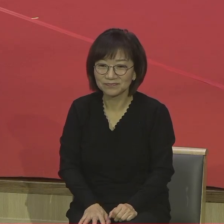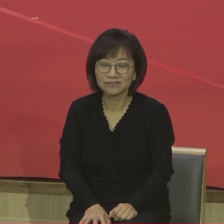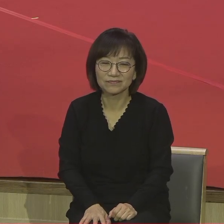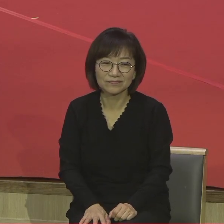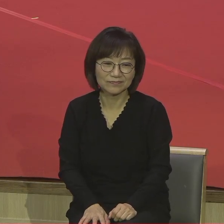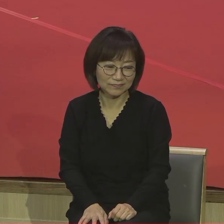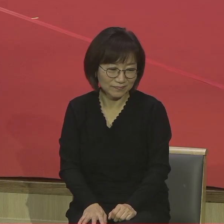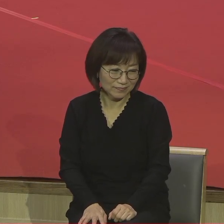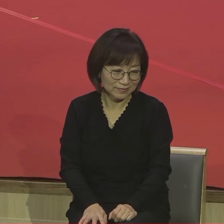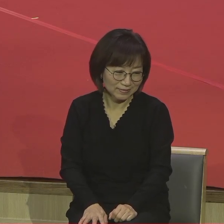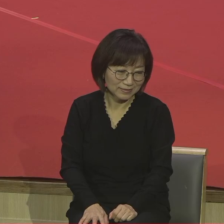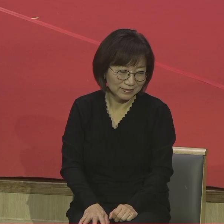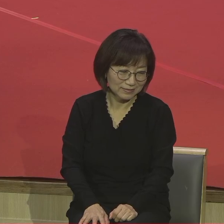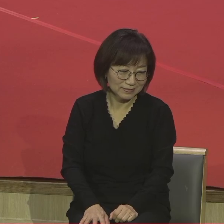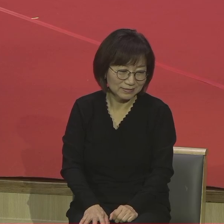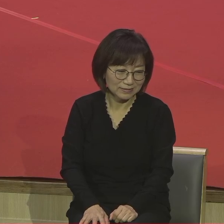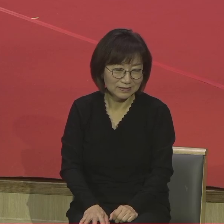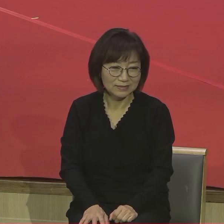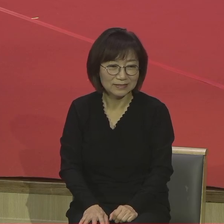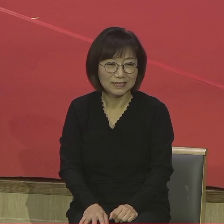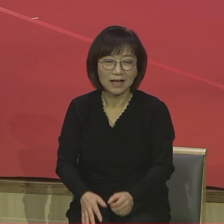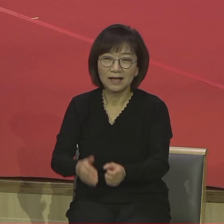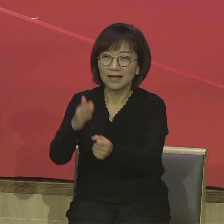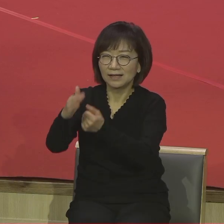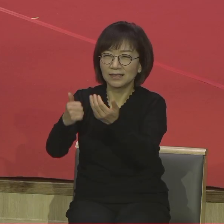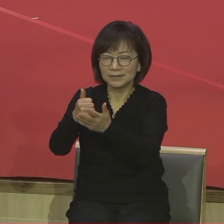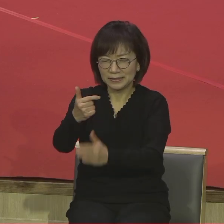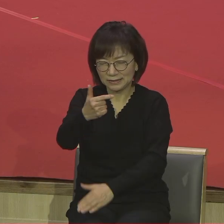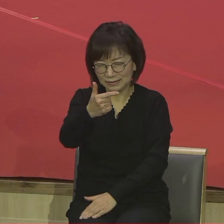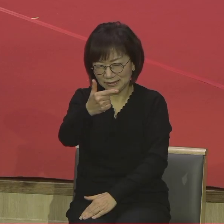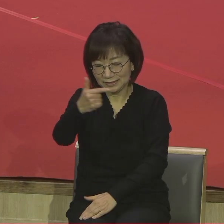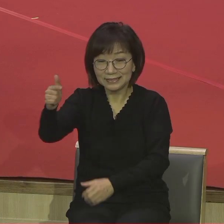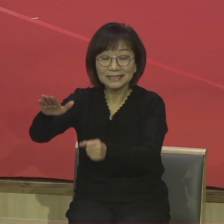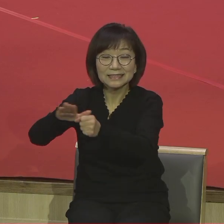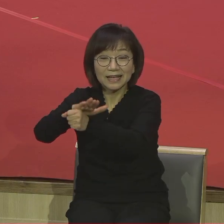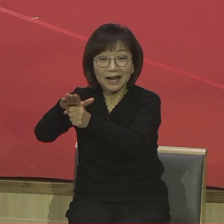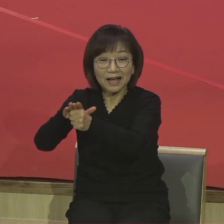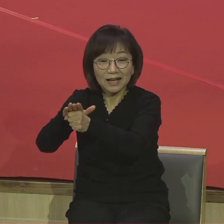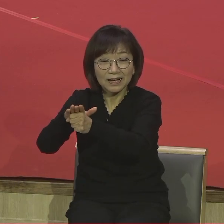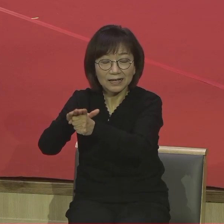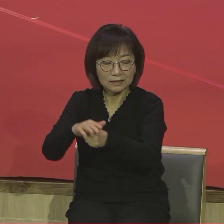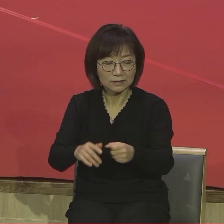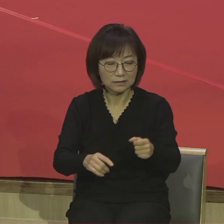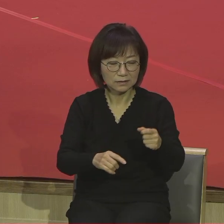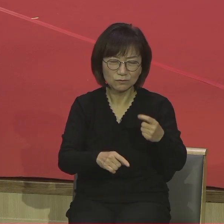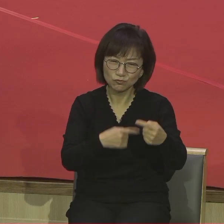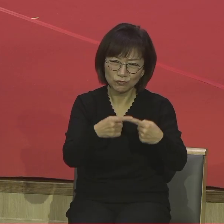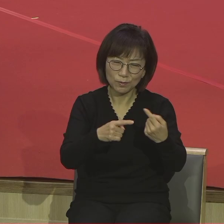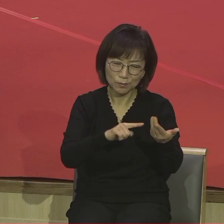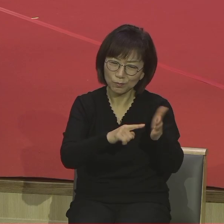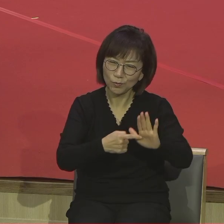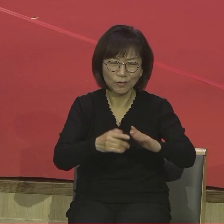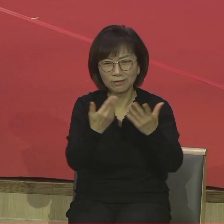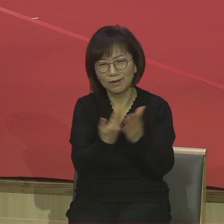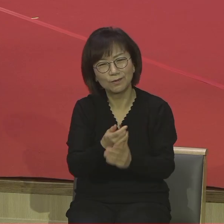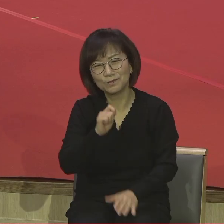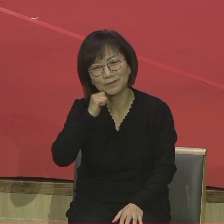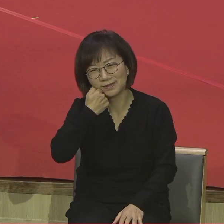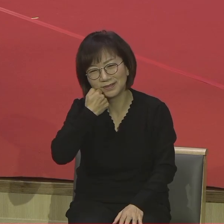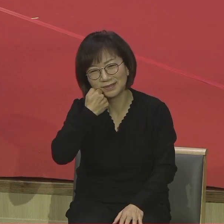어떻게 표현할 수 없는 하나님의 이 사랑을 우리가 어떻게